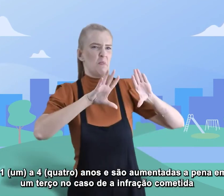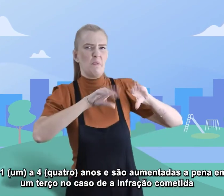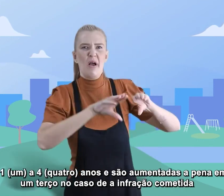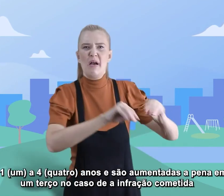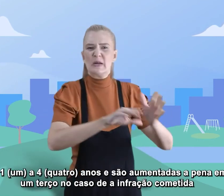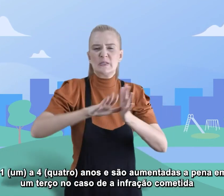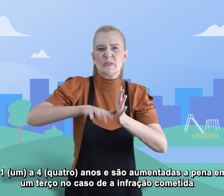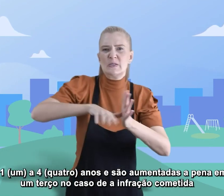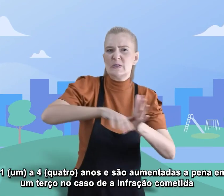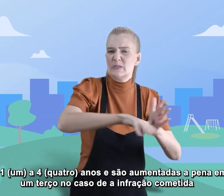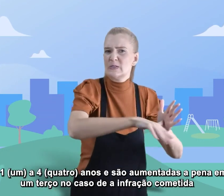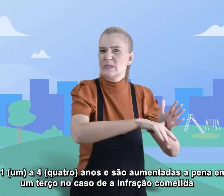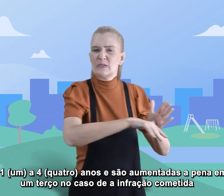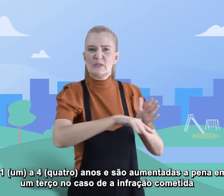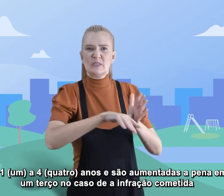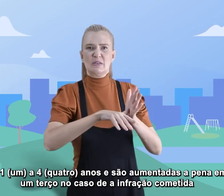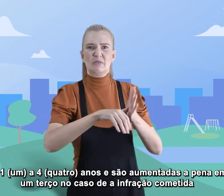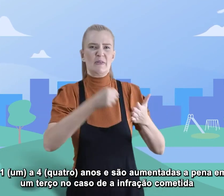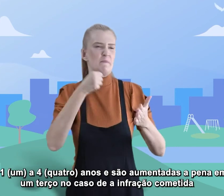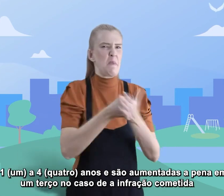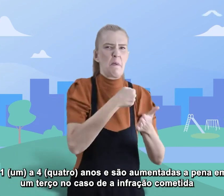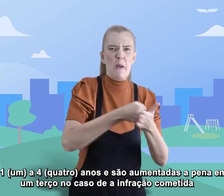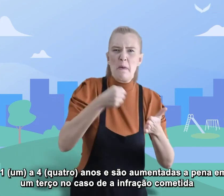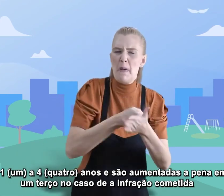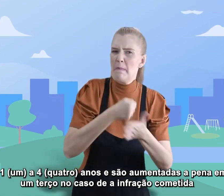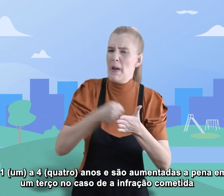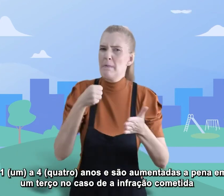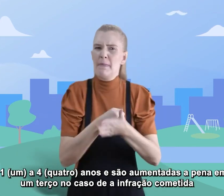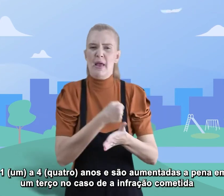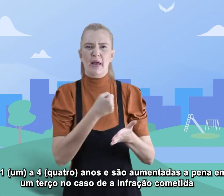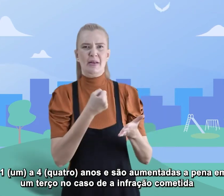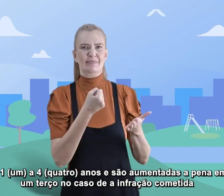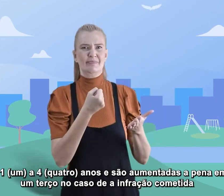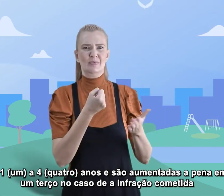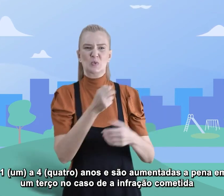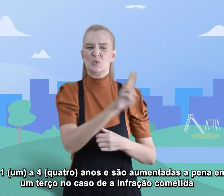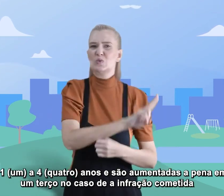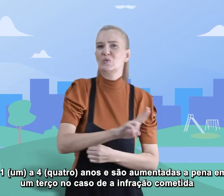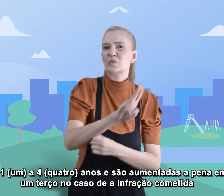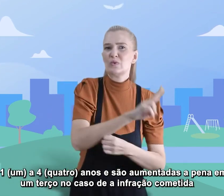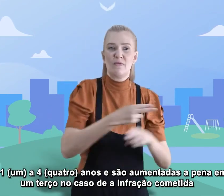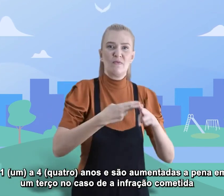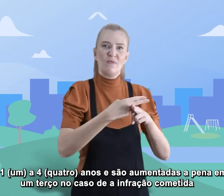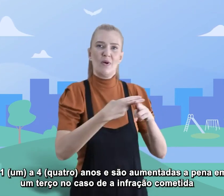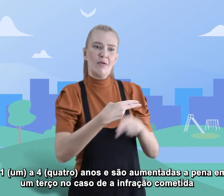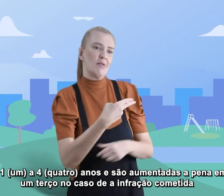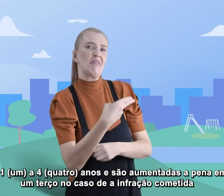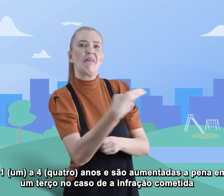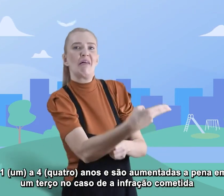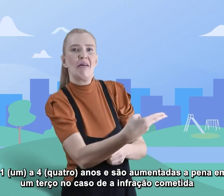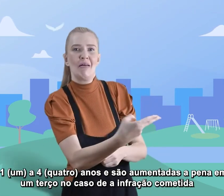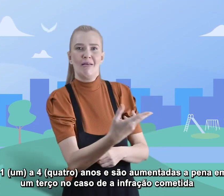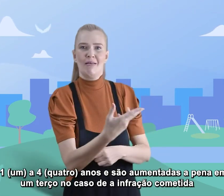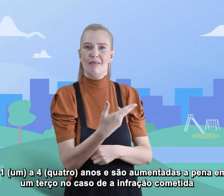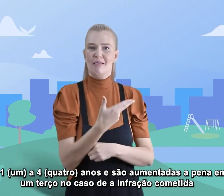1 a 4 anos e são aumentadas a pena em 1/3 no caso de a